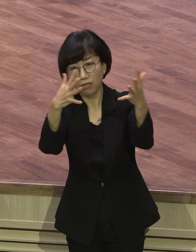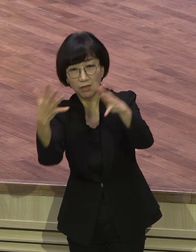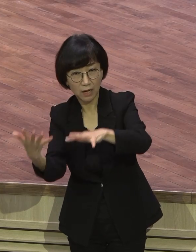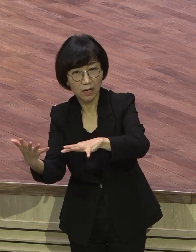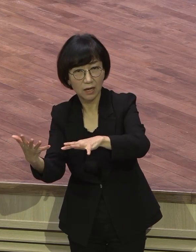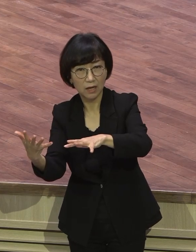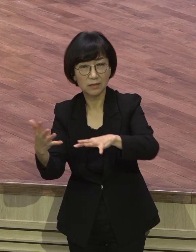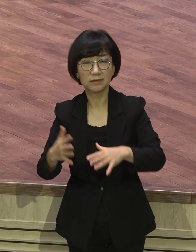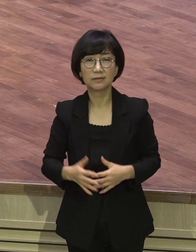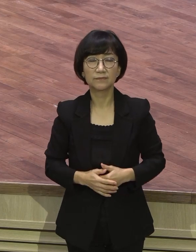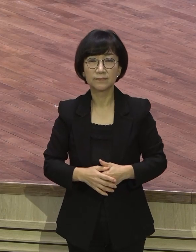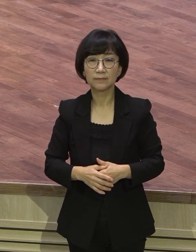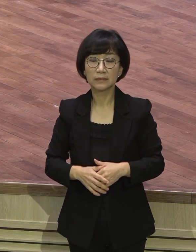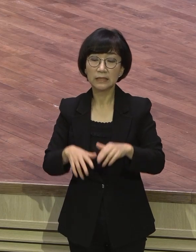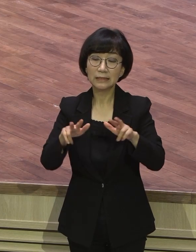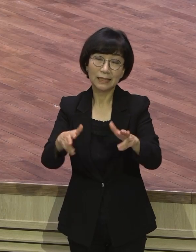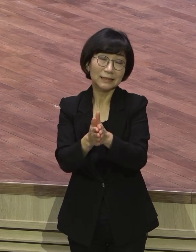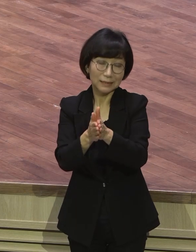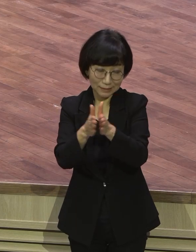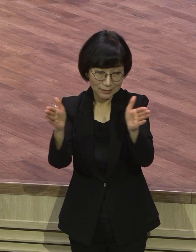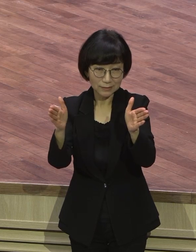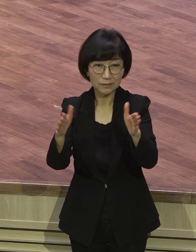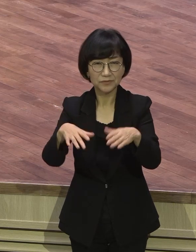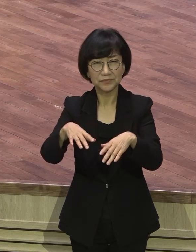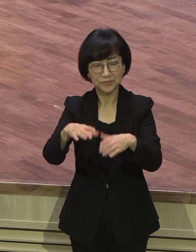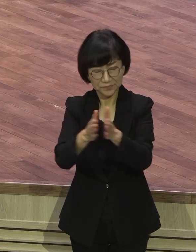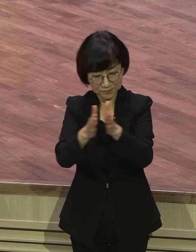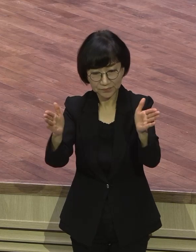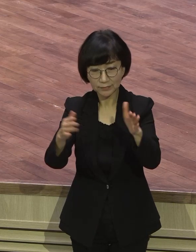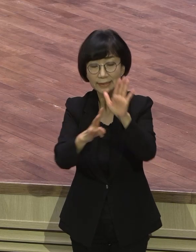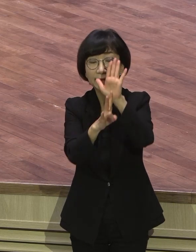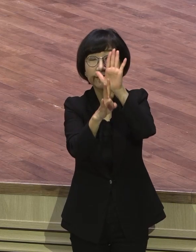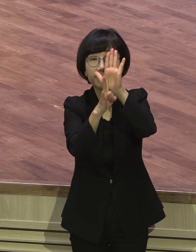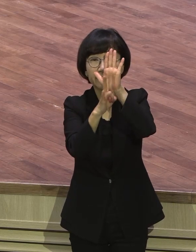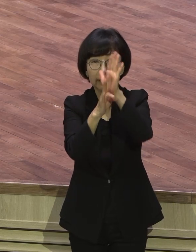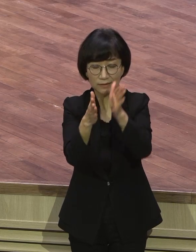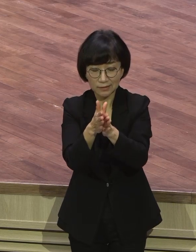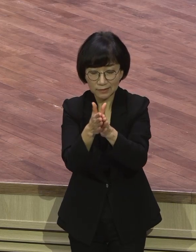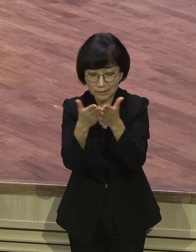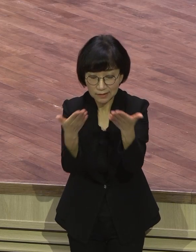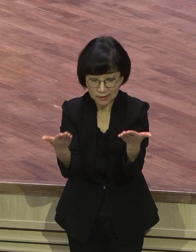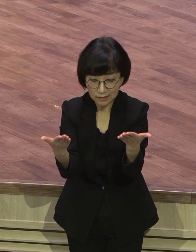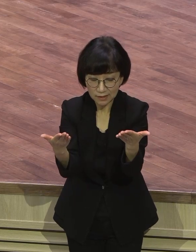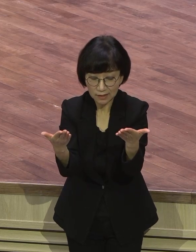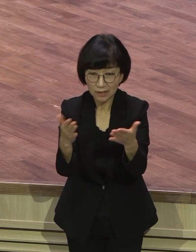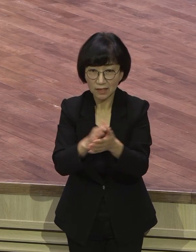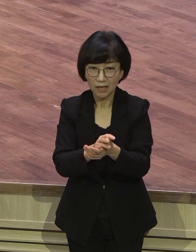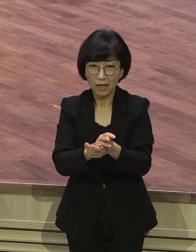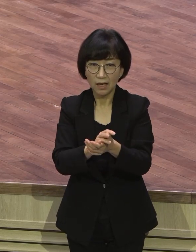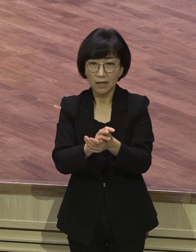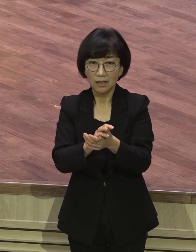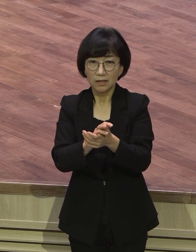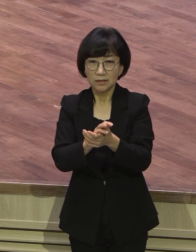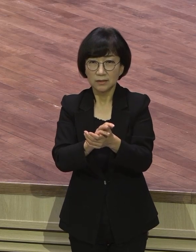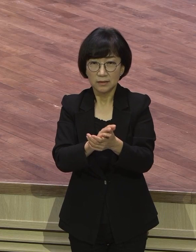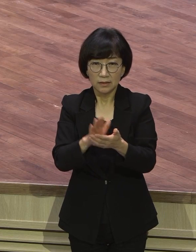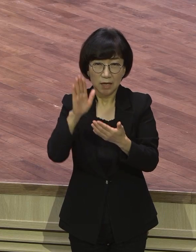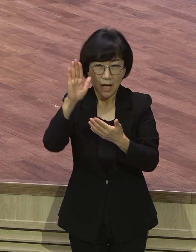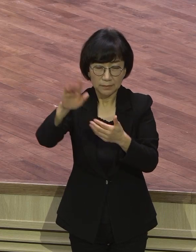이런 일들이 이제 시작의 시작 요한계시록에 분명히 말씀하고 있어요. 이런 일들이 계속 일어났는데 앞으로